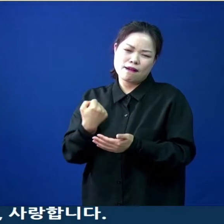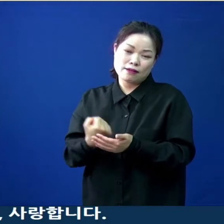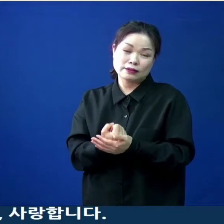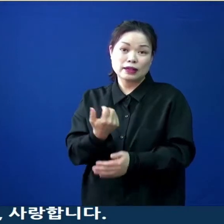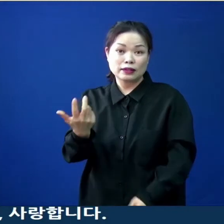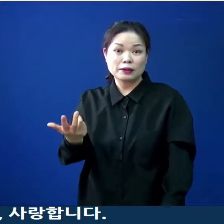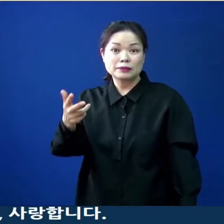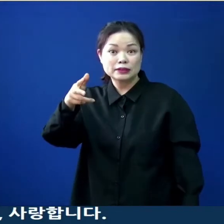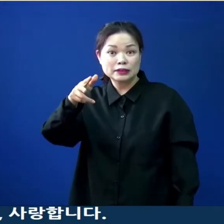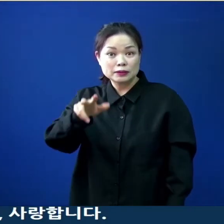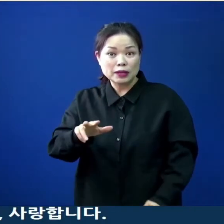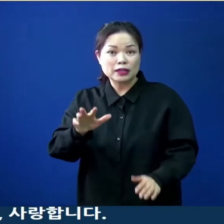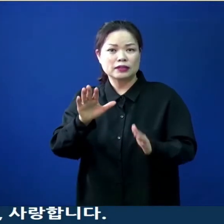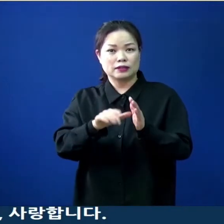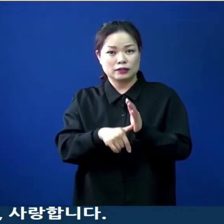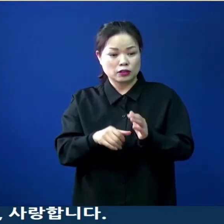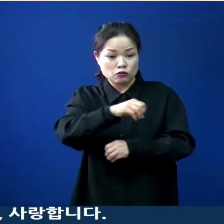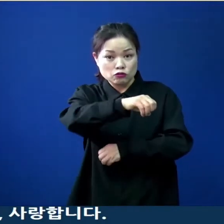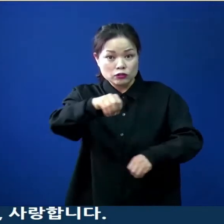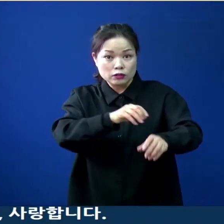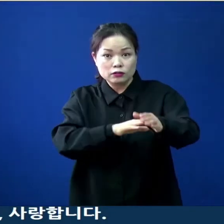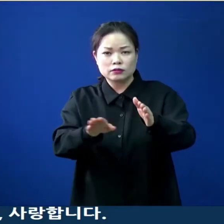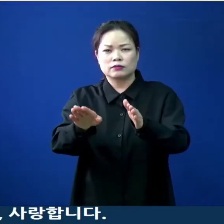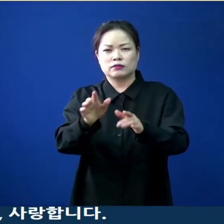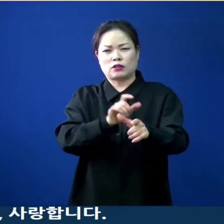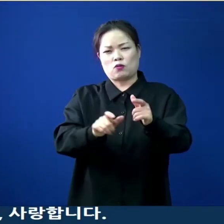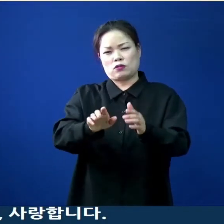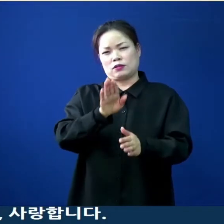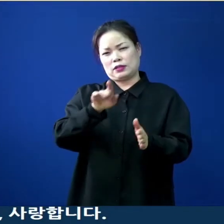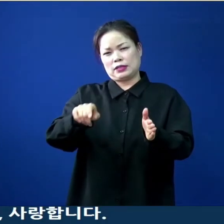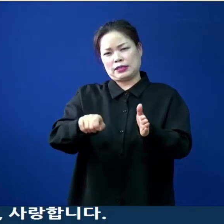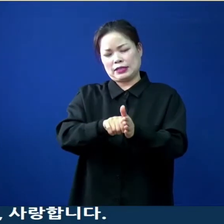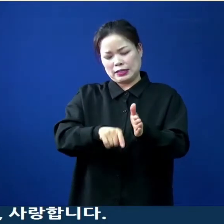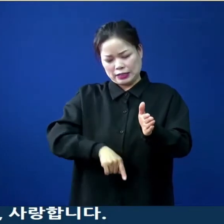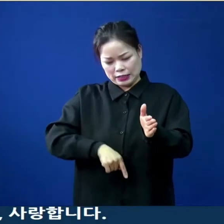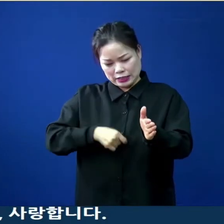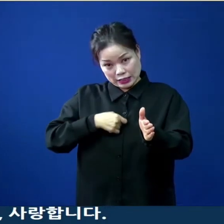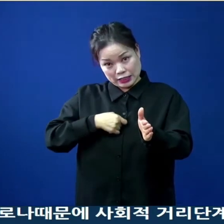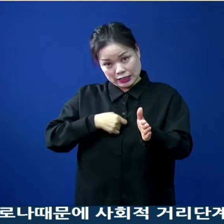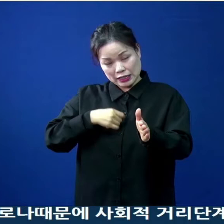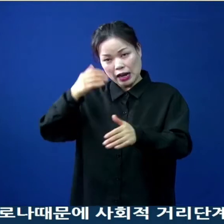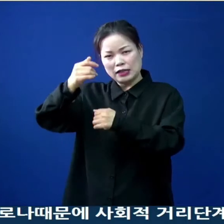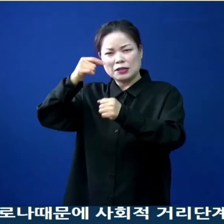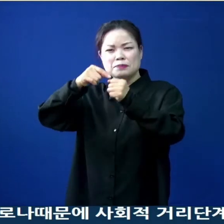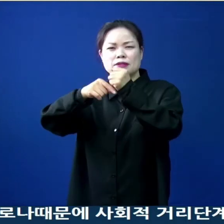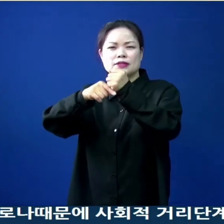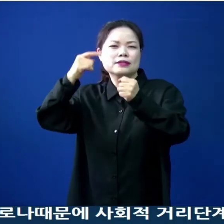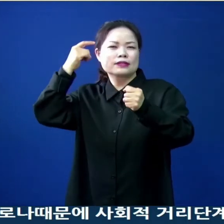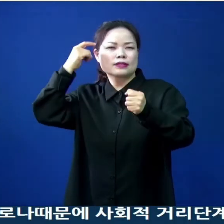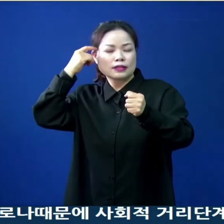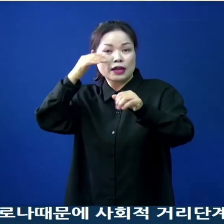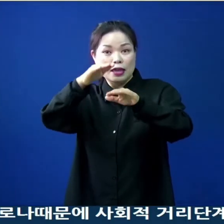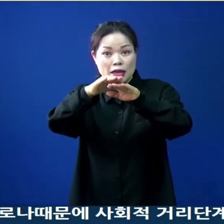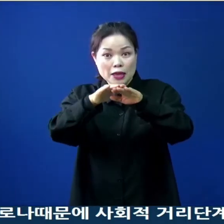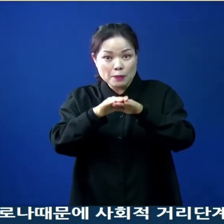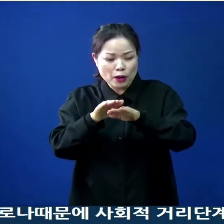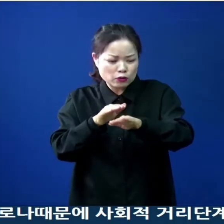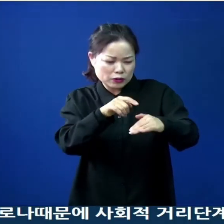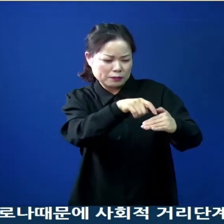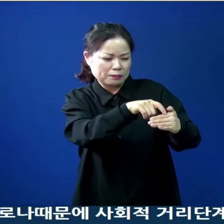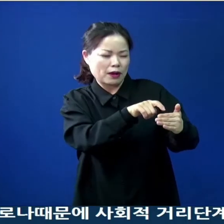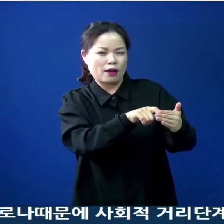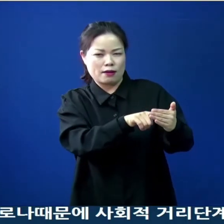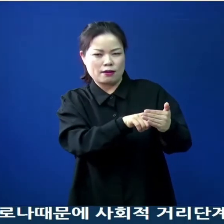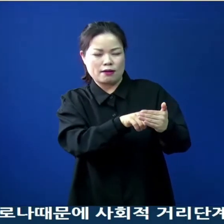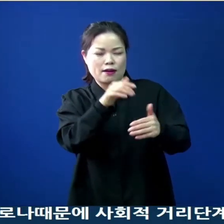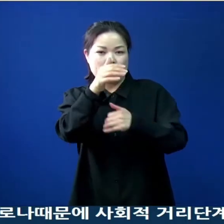없지만, 이럴 때일수록 더 신실하게 하나님께 예배하라는 하나님의 뜻으로 알고, 오늘 이 예배가 우리 마음을